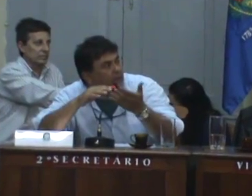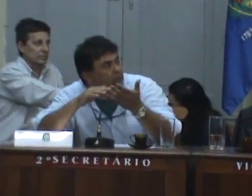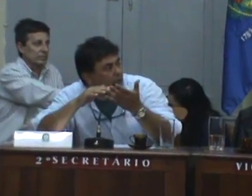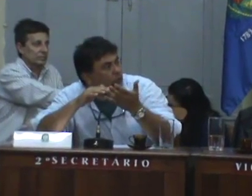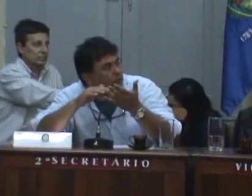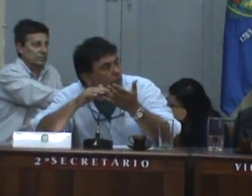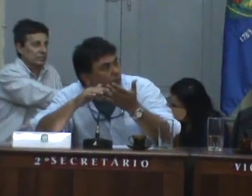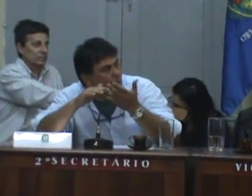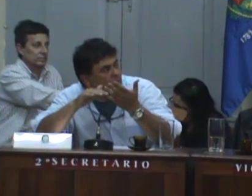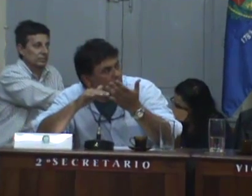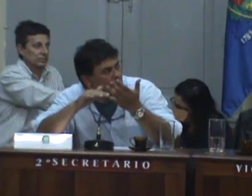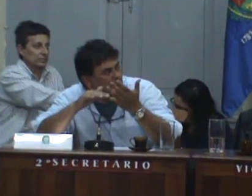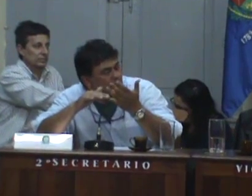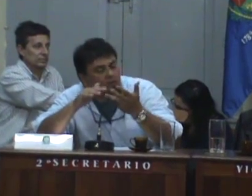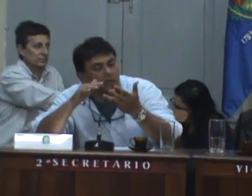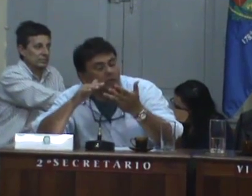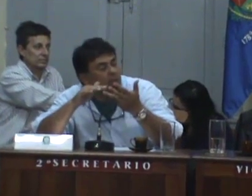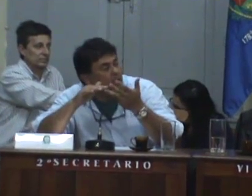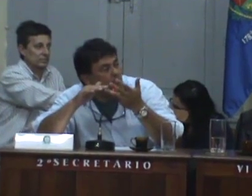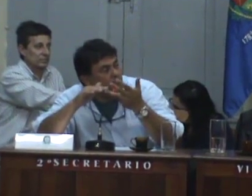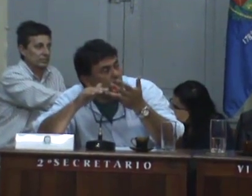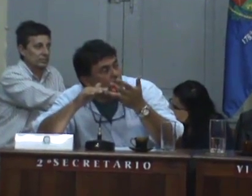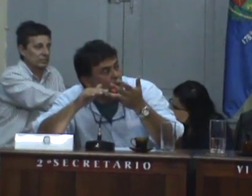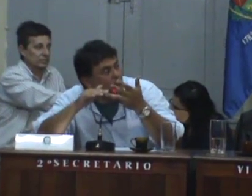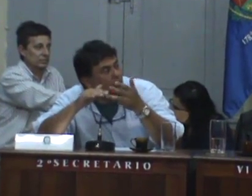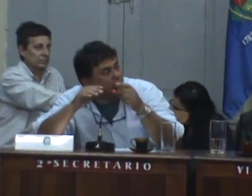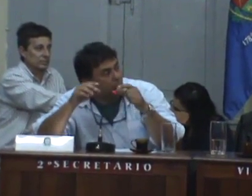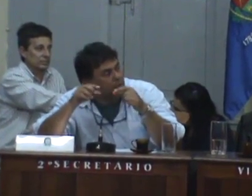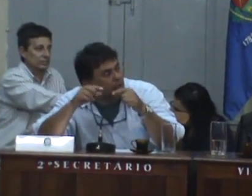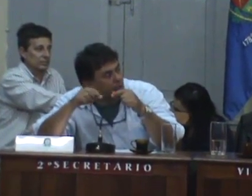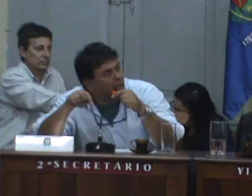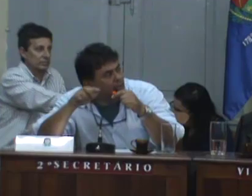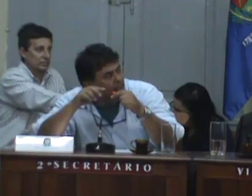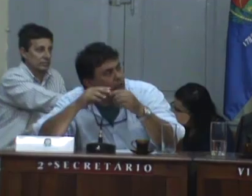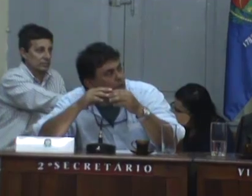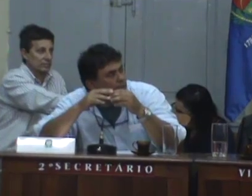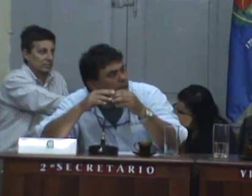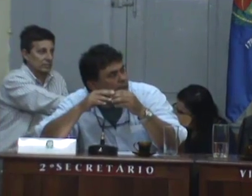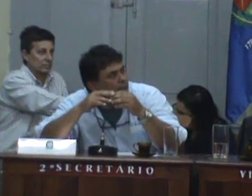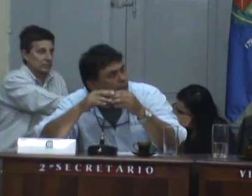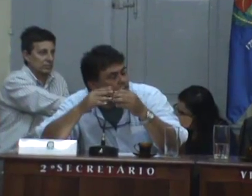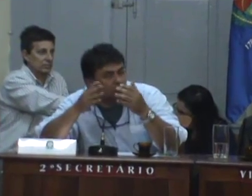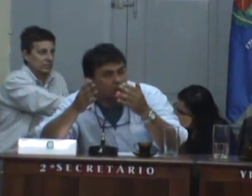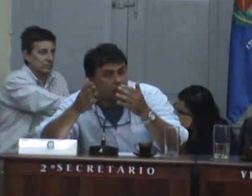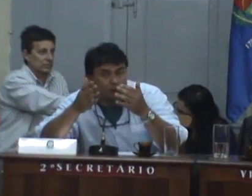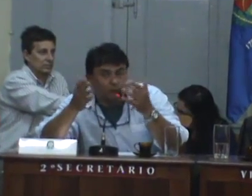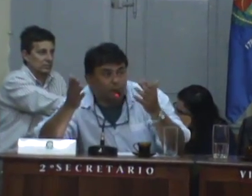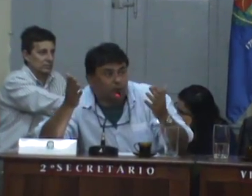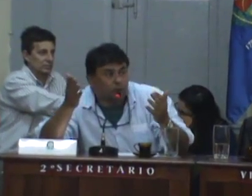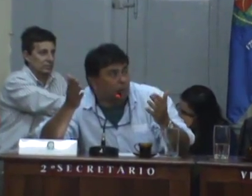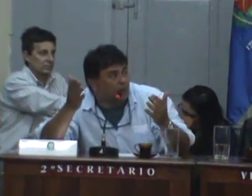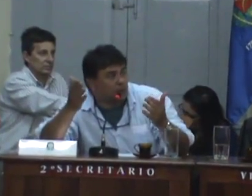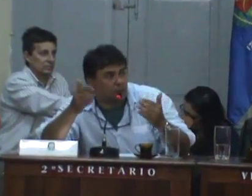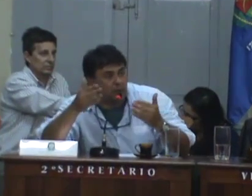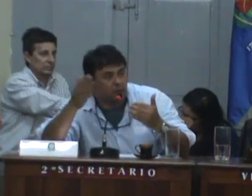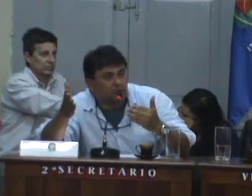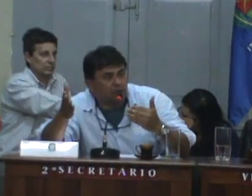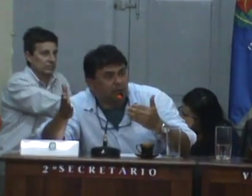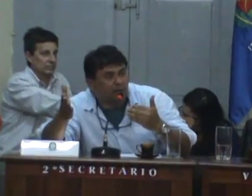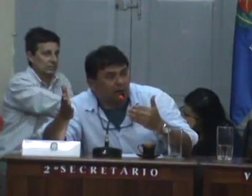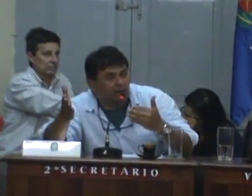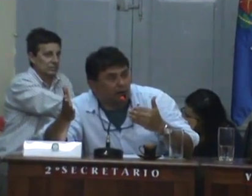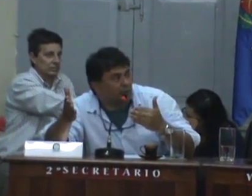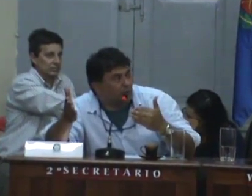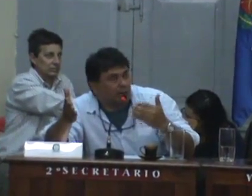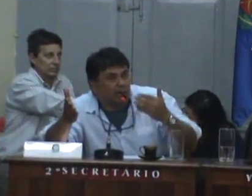ser elegida. São pontos sobre o ponto do Vale Verde. É a questão do ponto aqui da Rua da Glória, né? Para a gente trabalhar. Eu fiquei surpreso, porque um